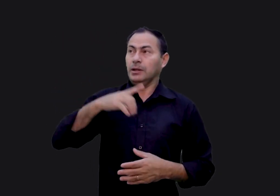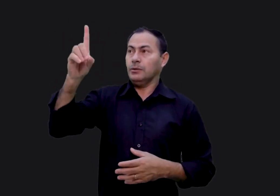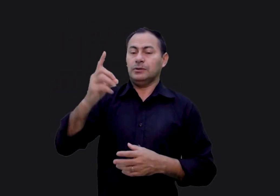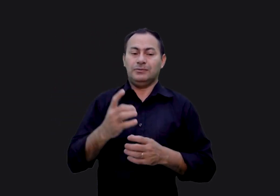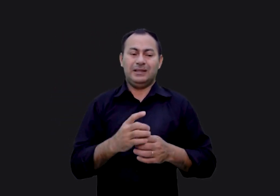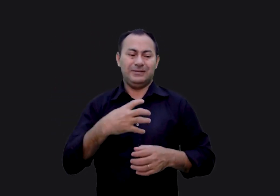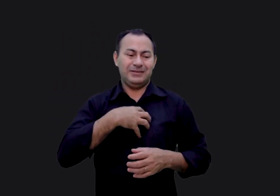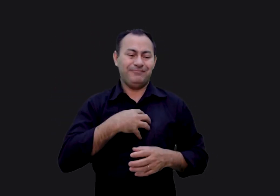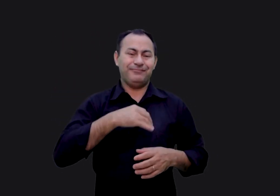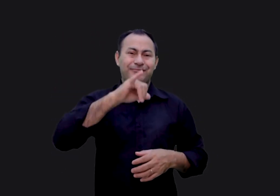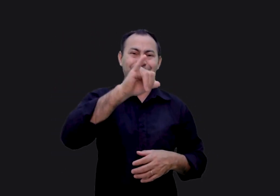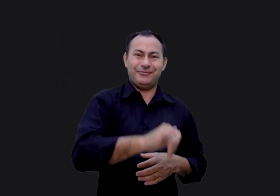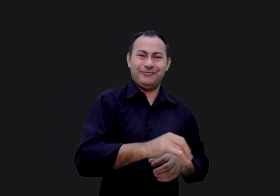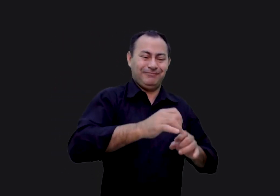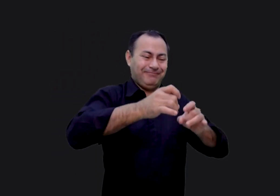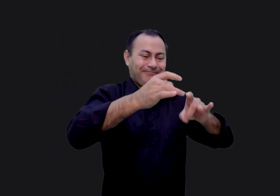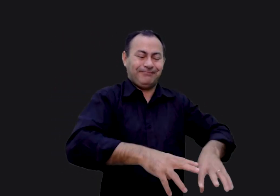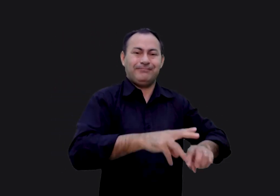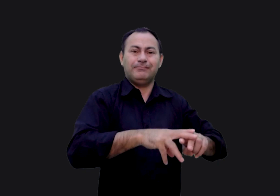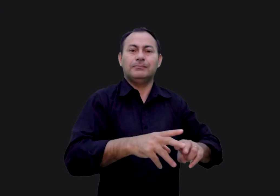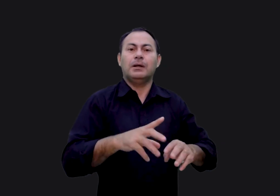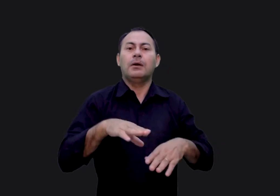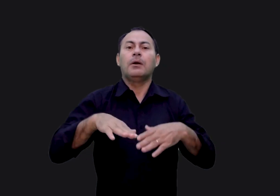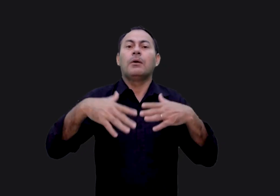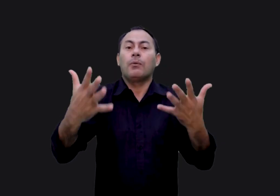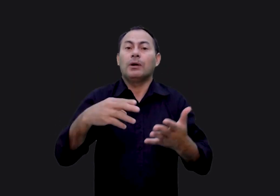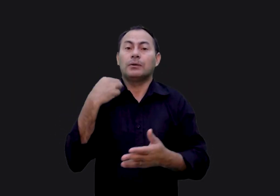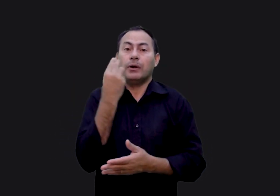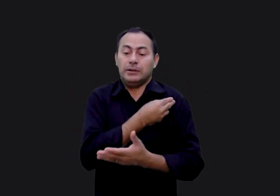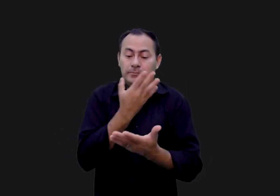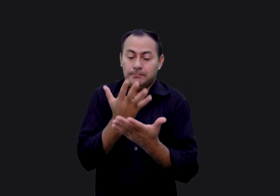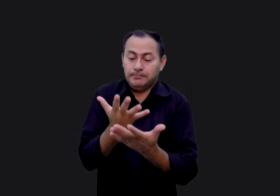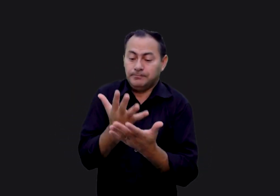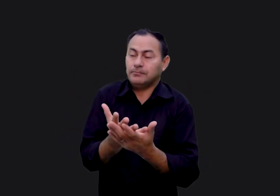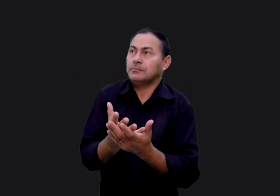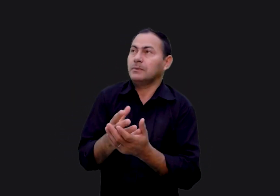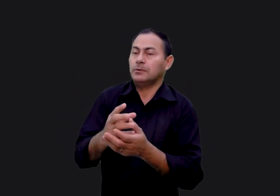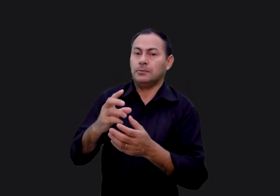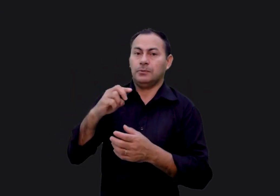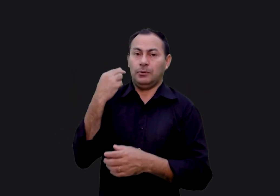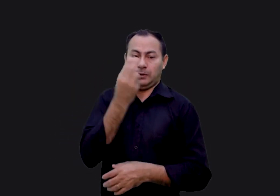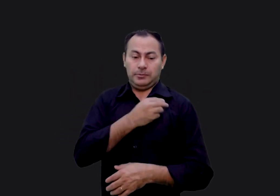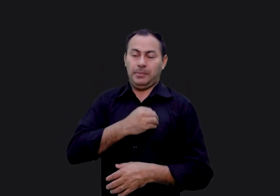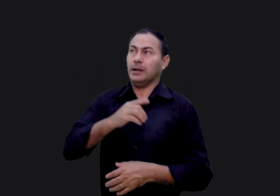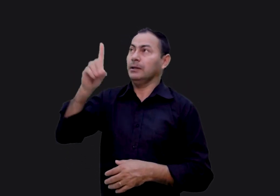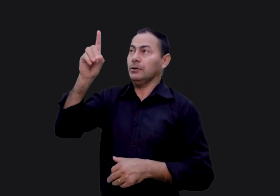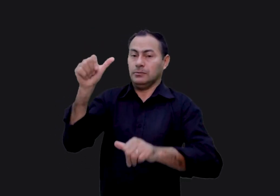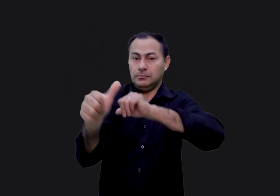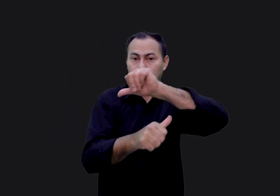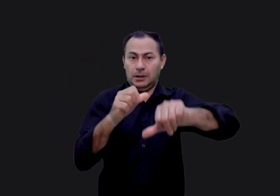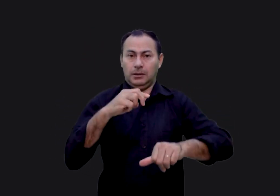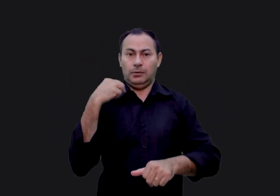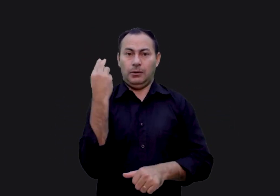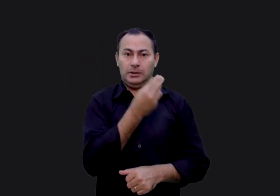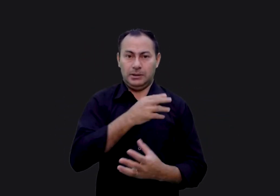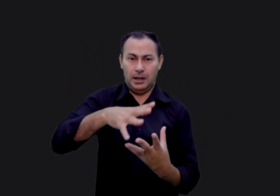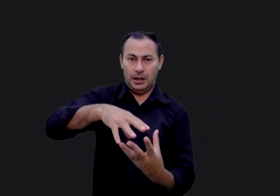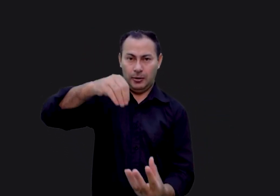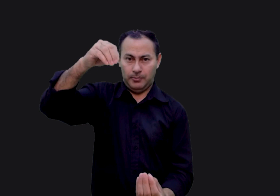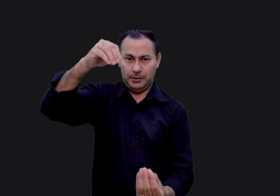nos condene. Quando confessamos nossos pecados, Deus restaura nossa alma. Essa